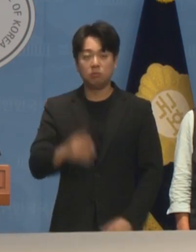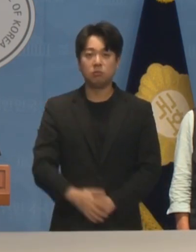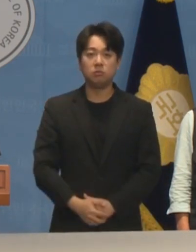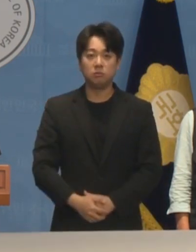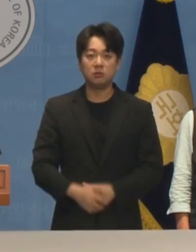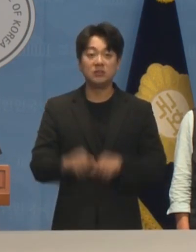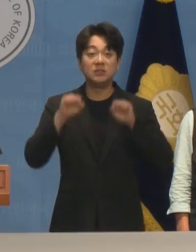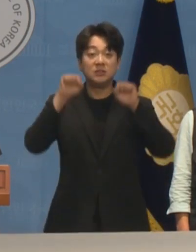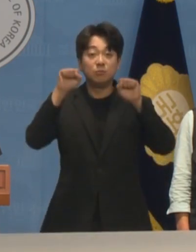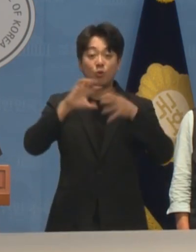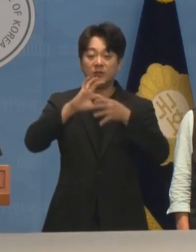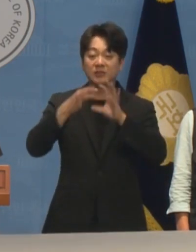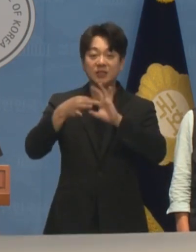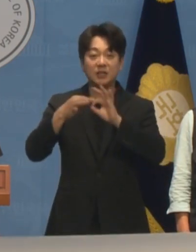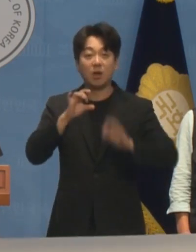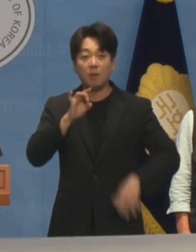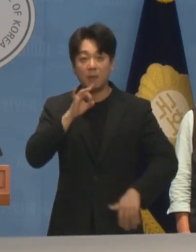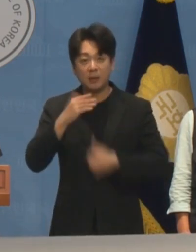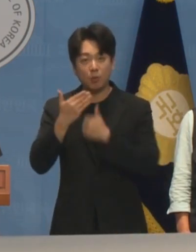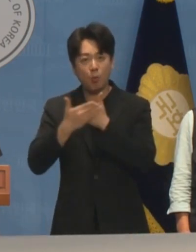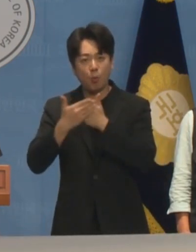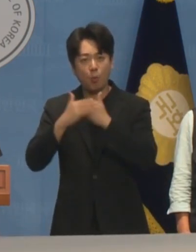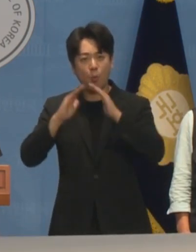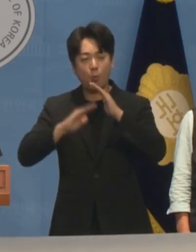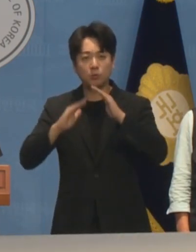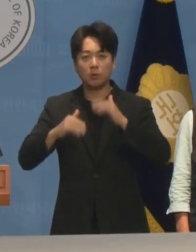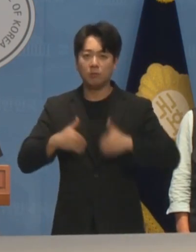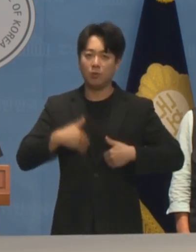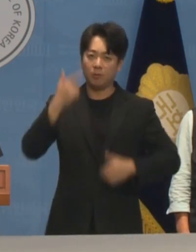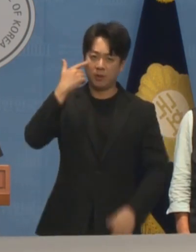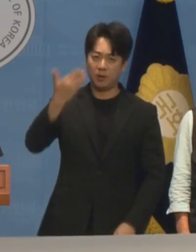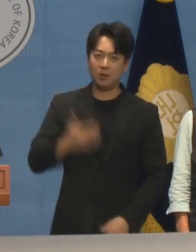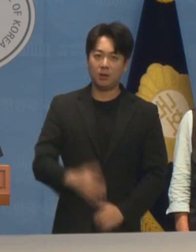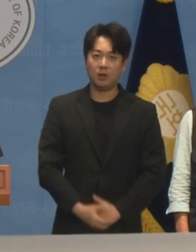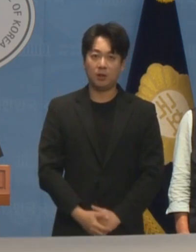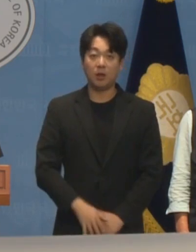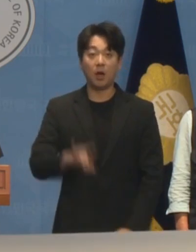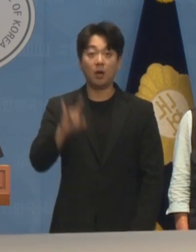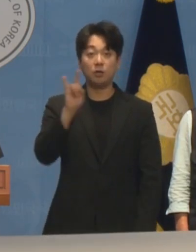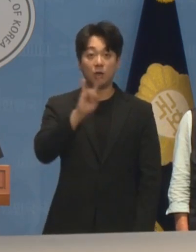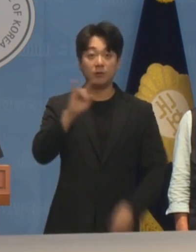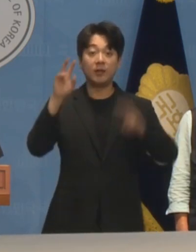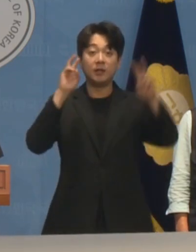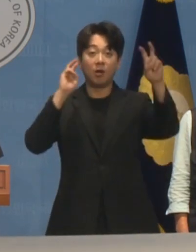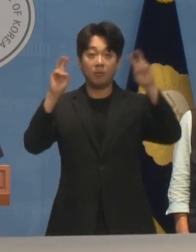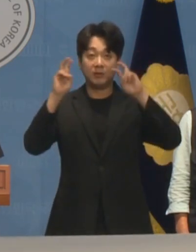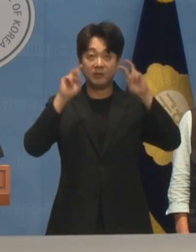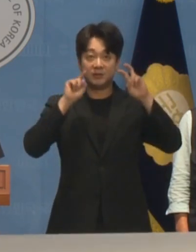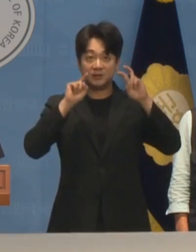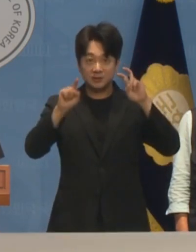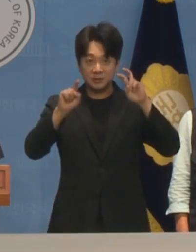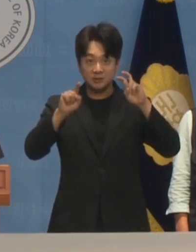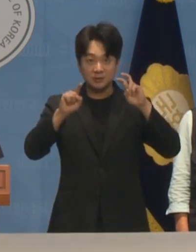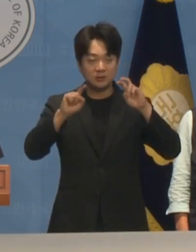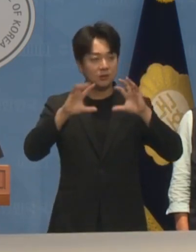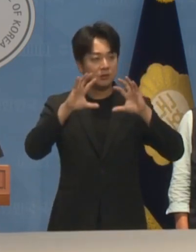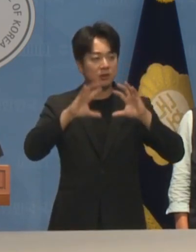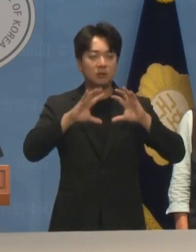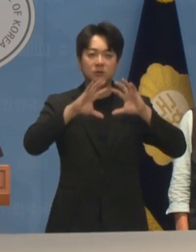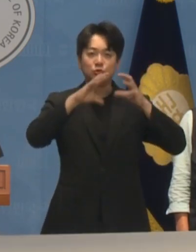이야기입니까? 현대자동차는 글로벌 대기업을 경영하는 현대자동차 자본은 ESG 경영을